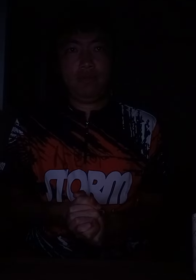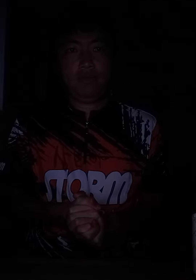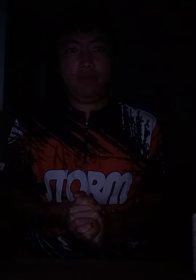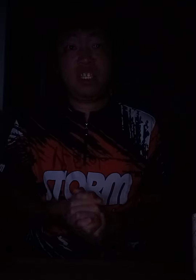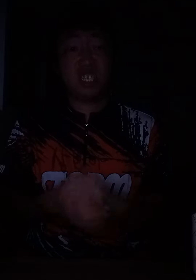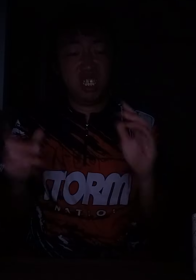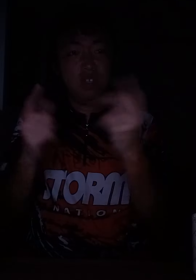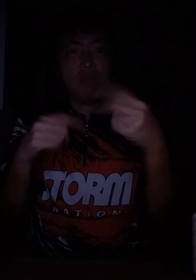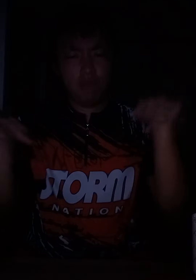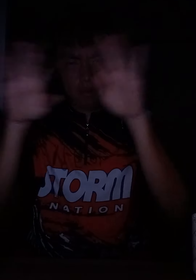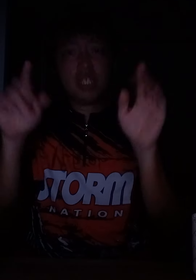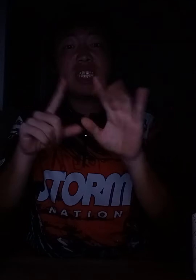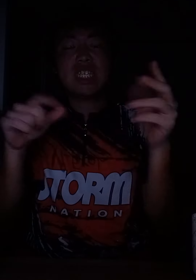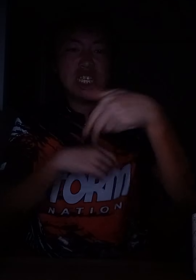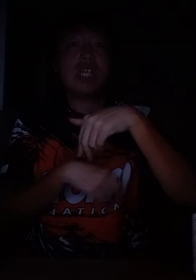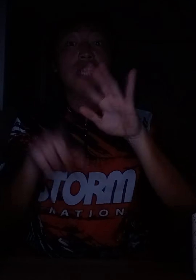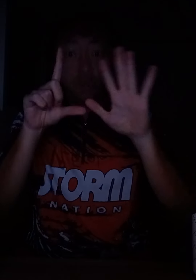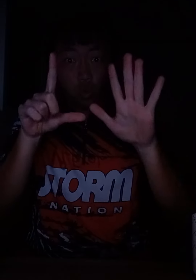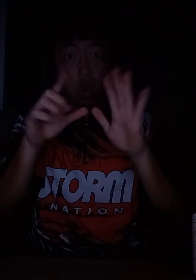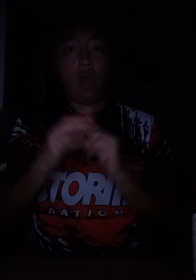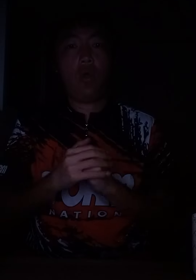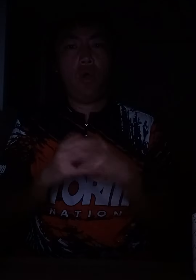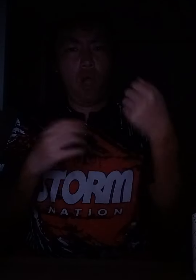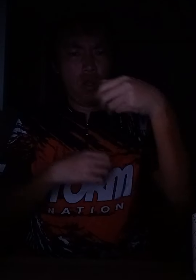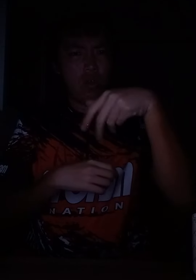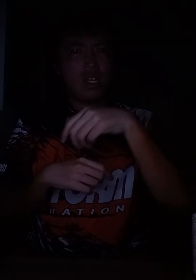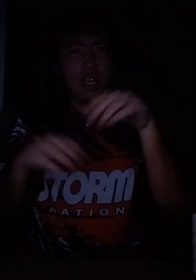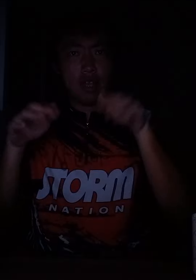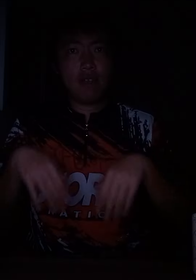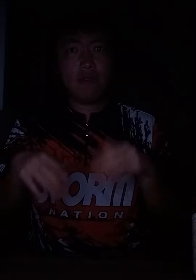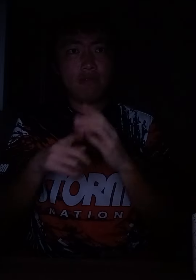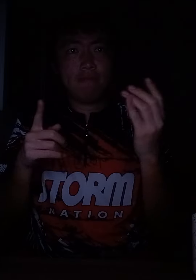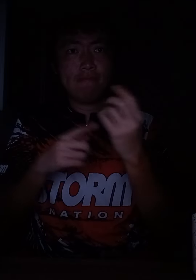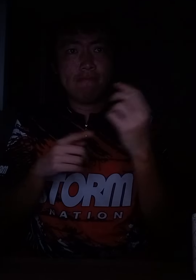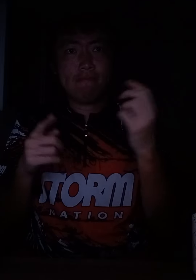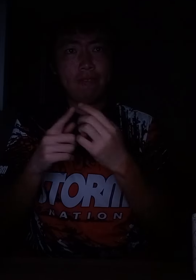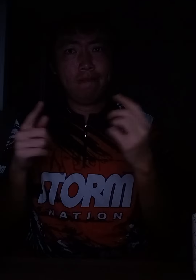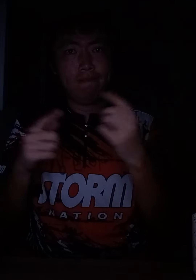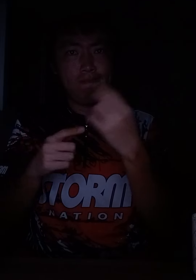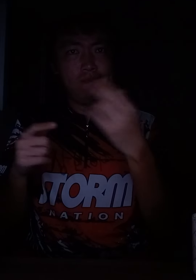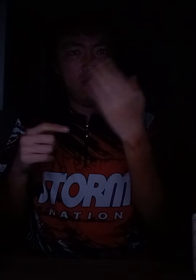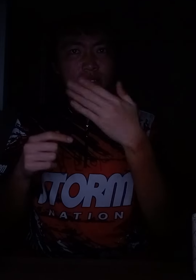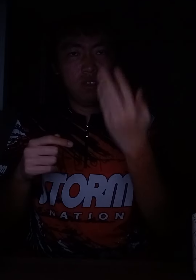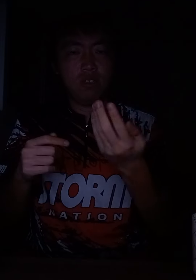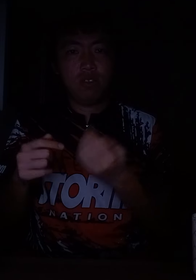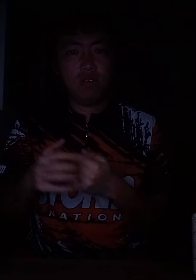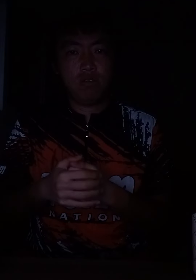지난 24일 밤 지하철 7호선 한 청년이 자리에 앉아있는 중년 여성에게 소리를 지릅니다.